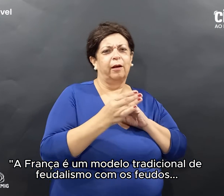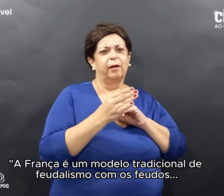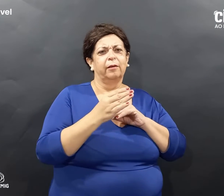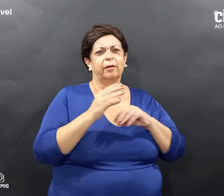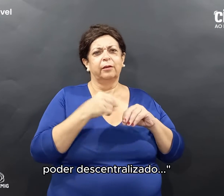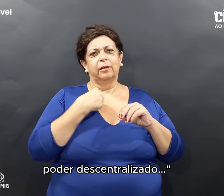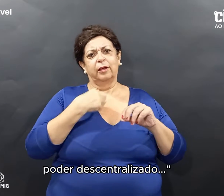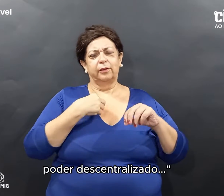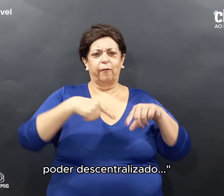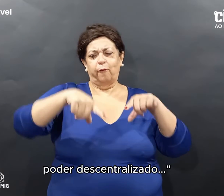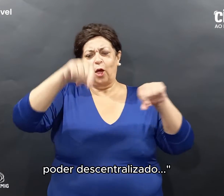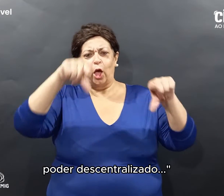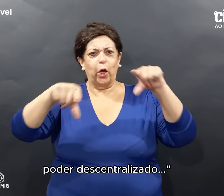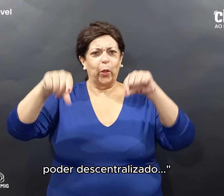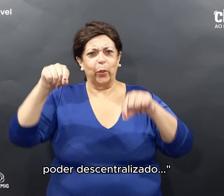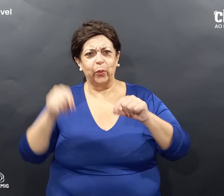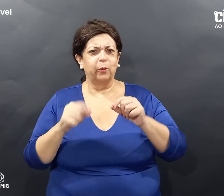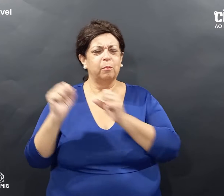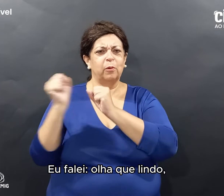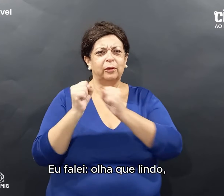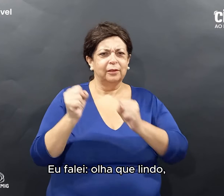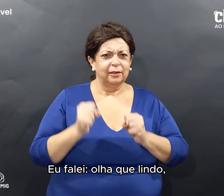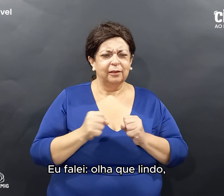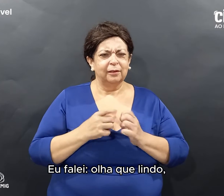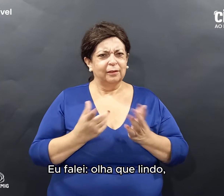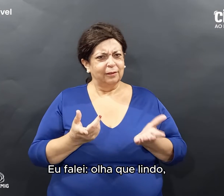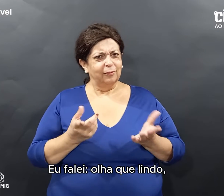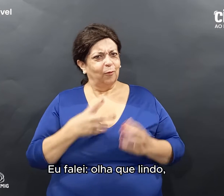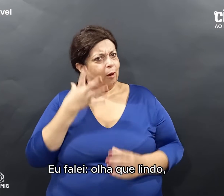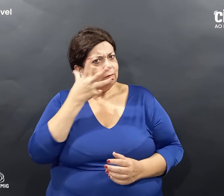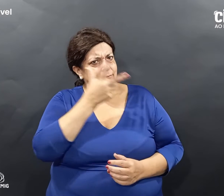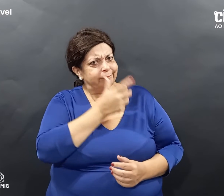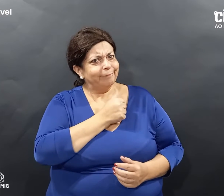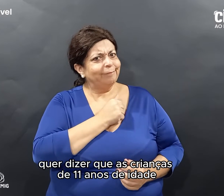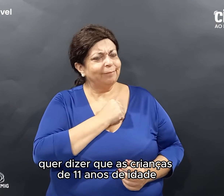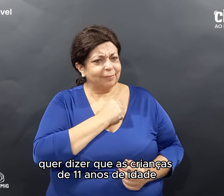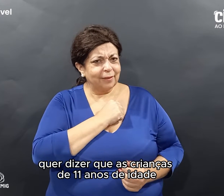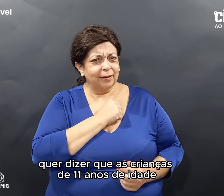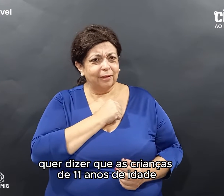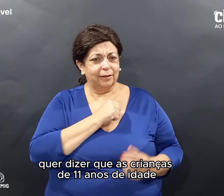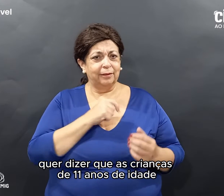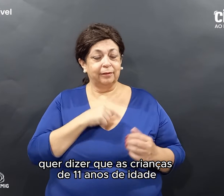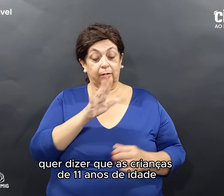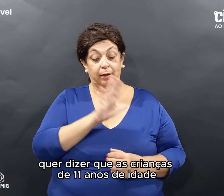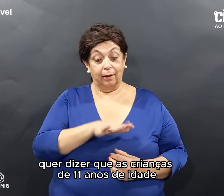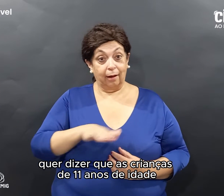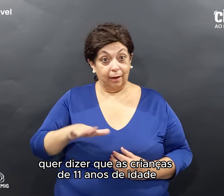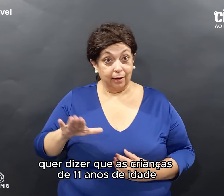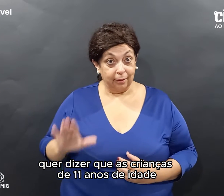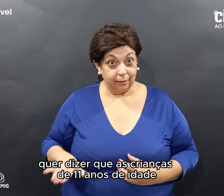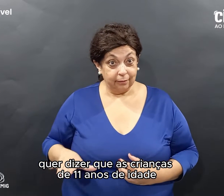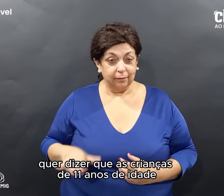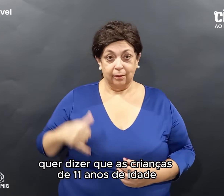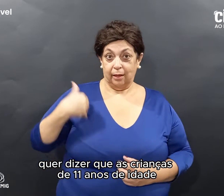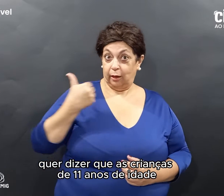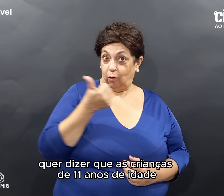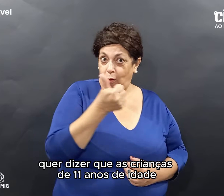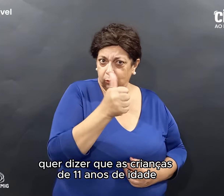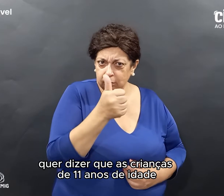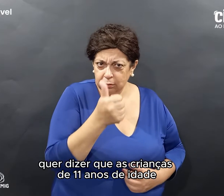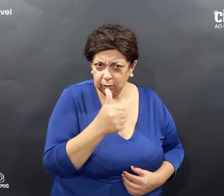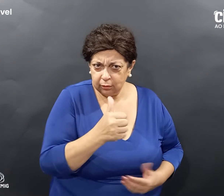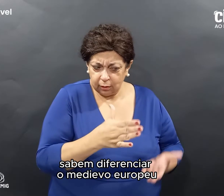feus, poder descentralizado. Eu falei, olha que lindo. Quer dizer que as crianças de 11 anos